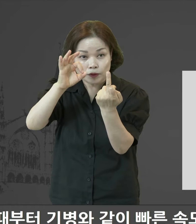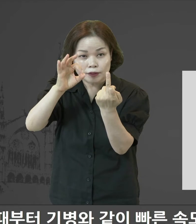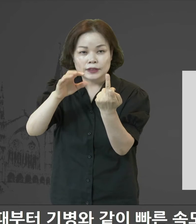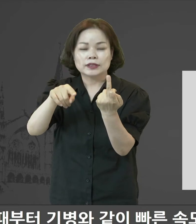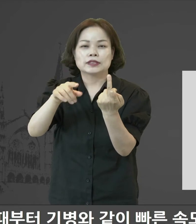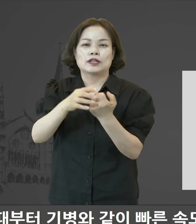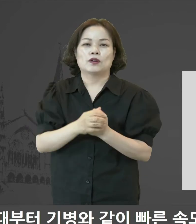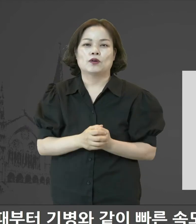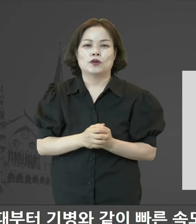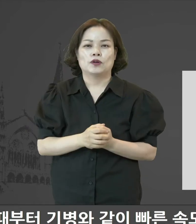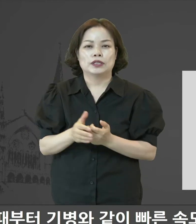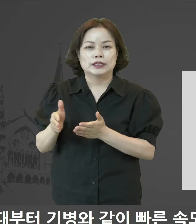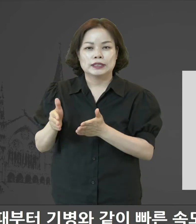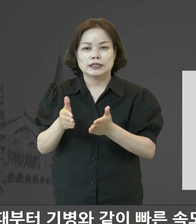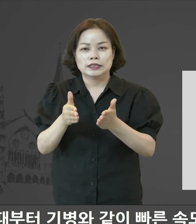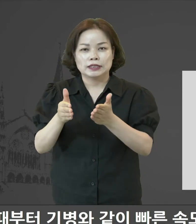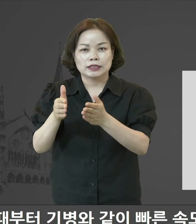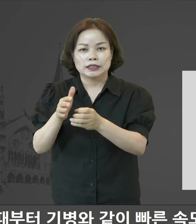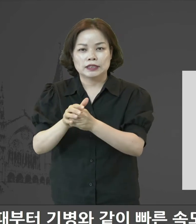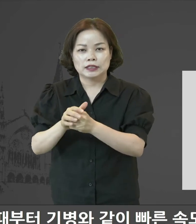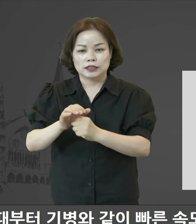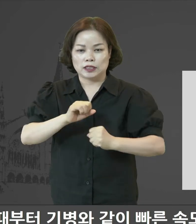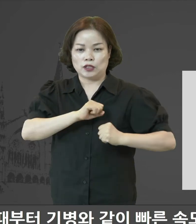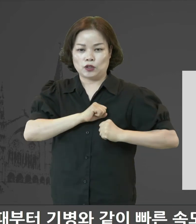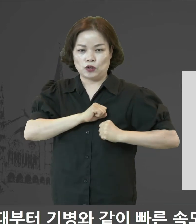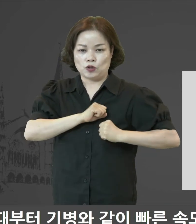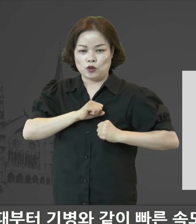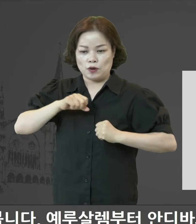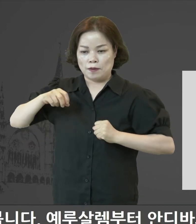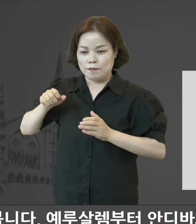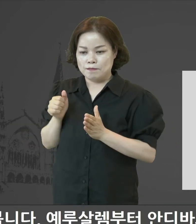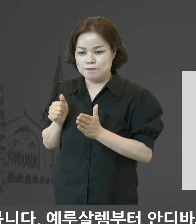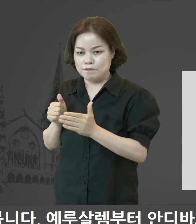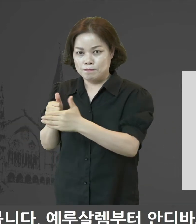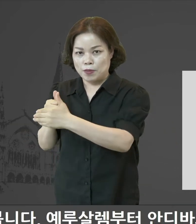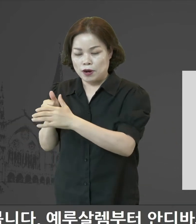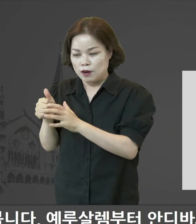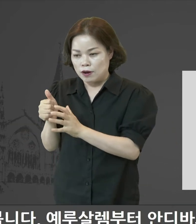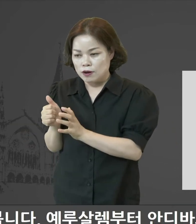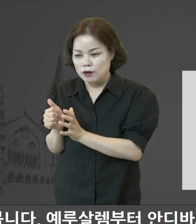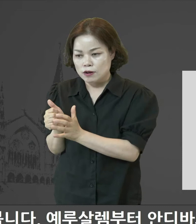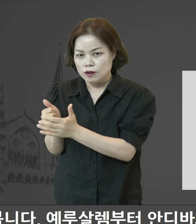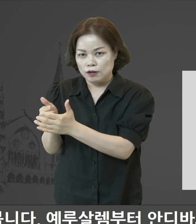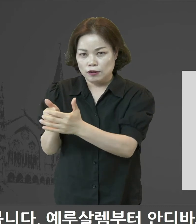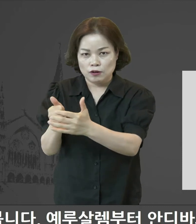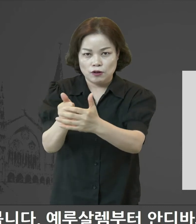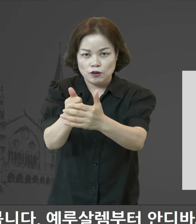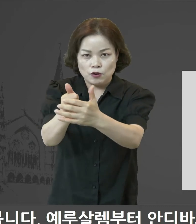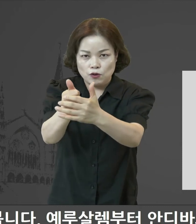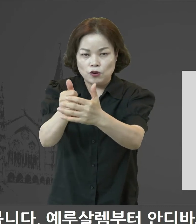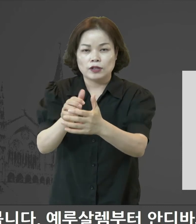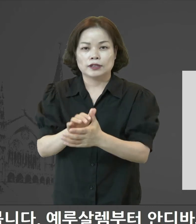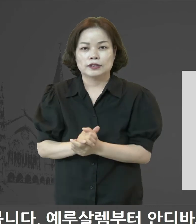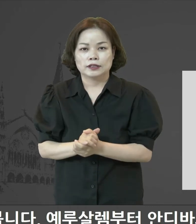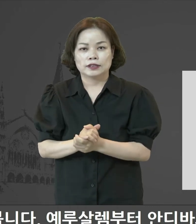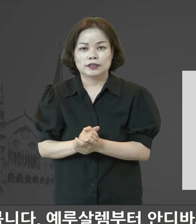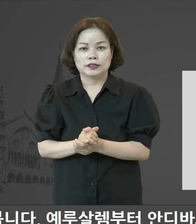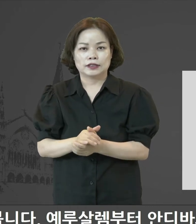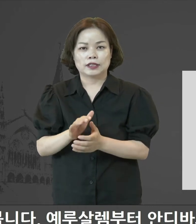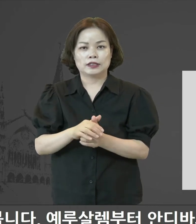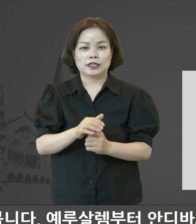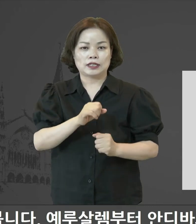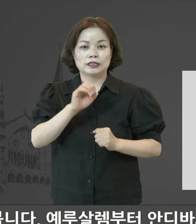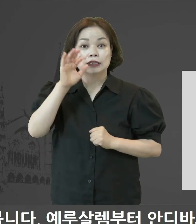저 길은 보병에 의해서 보호를 받았고, 안디바드리로서부터는 기병에 의해서 보호를 받으면서 말을 타고 빠른